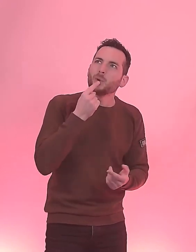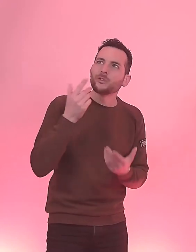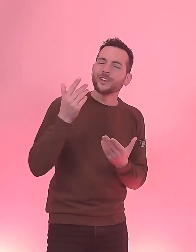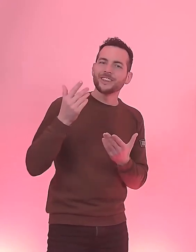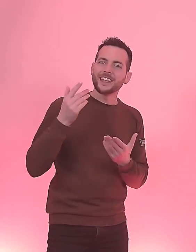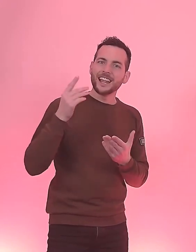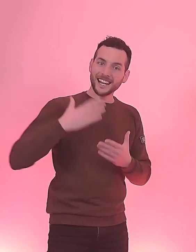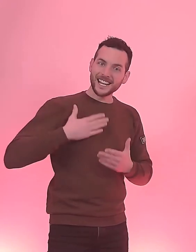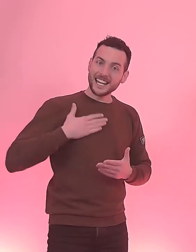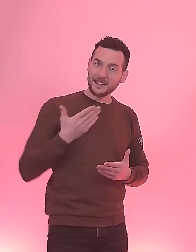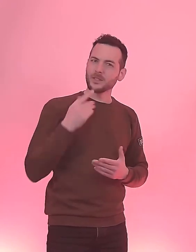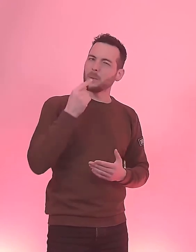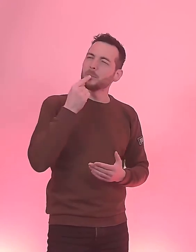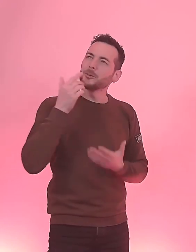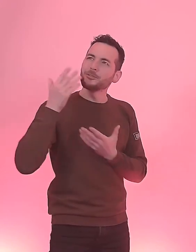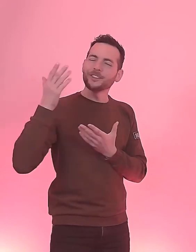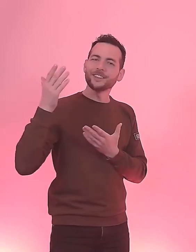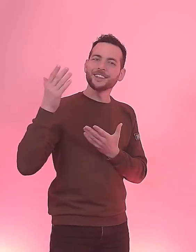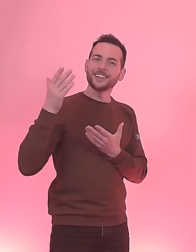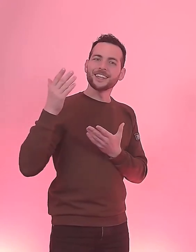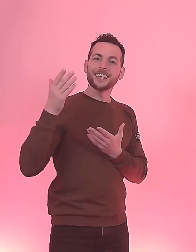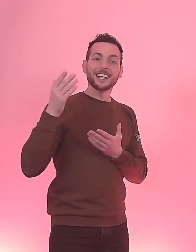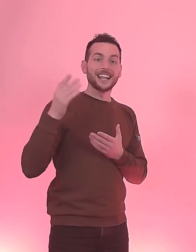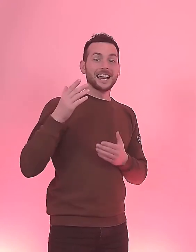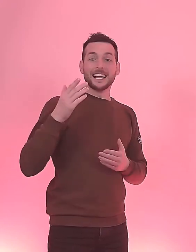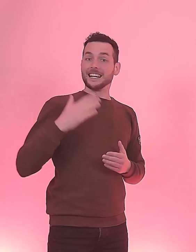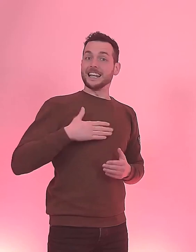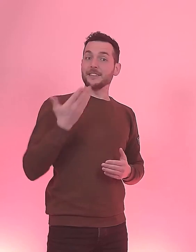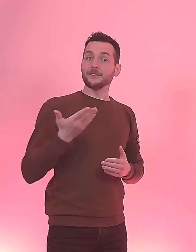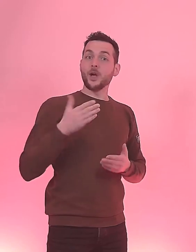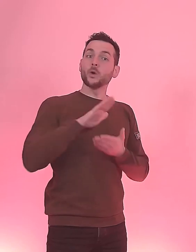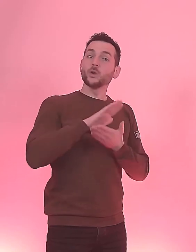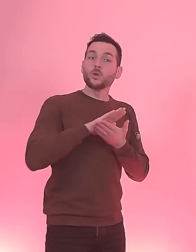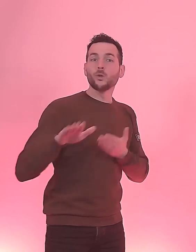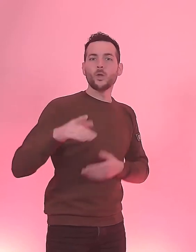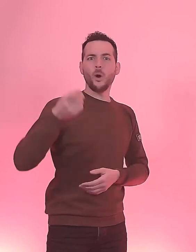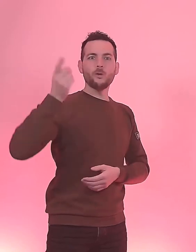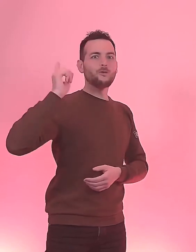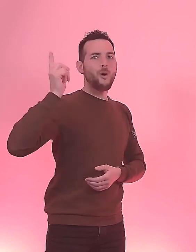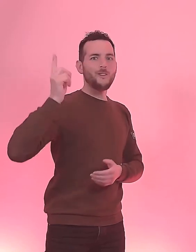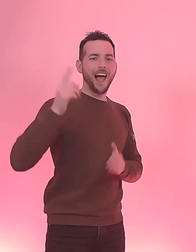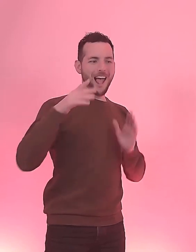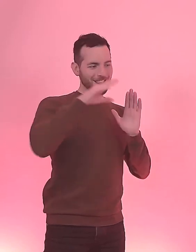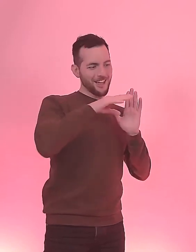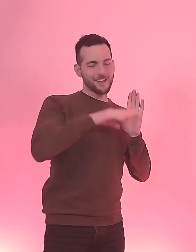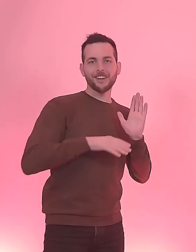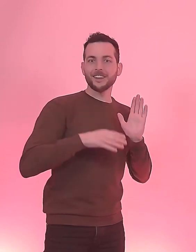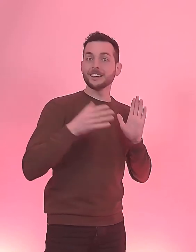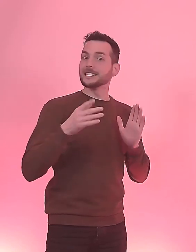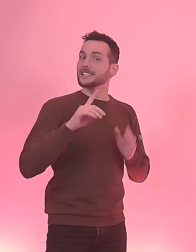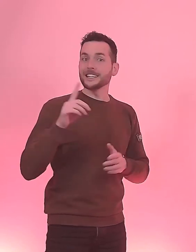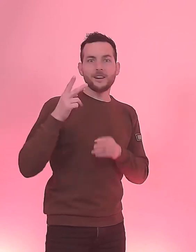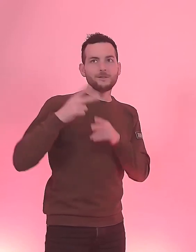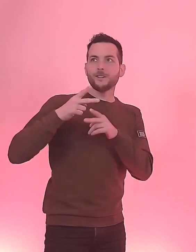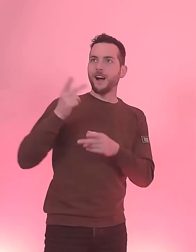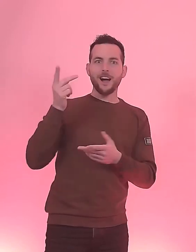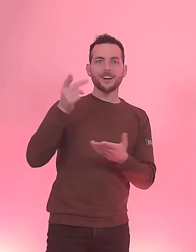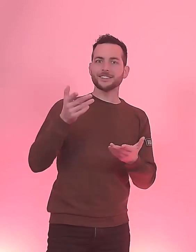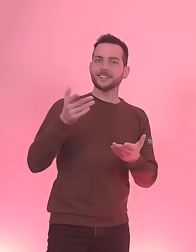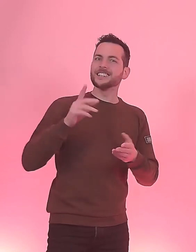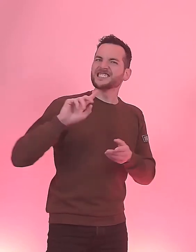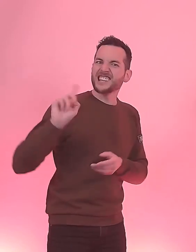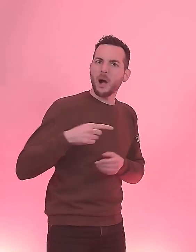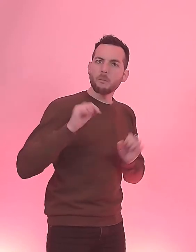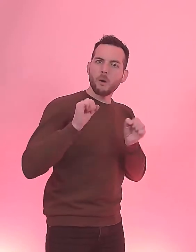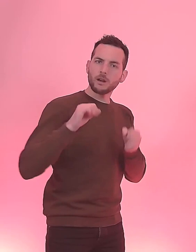liefde en liefde die geen voorwaarden stelt oh niet een liefde die verwachtte ik zo snel mogelijk veranderd